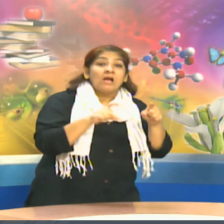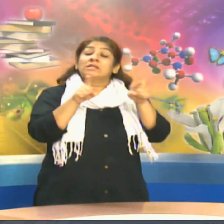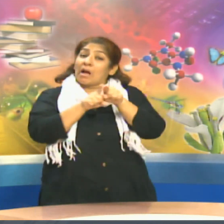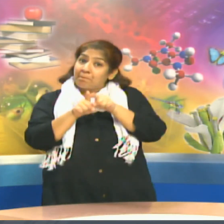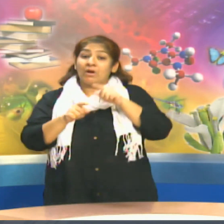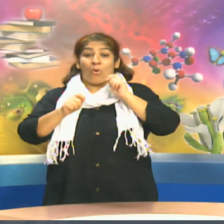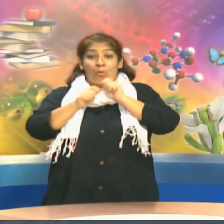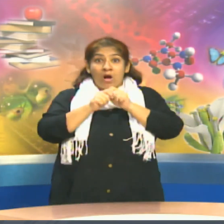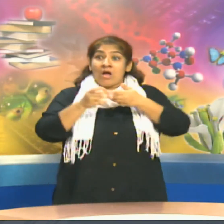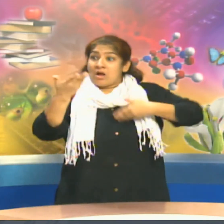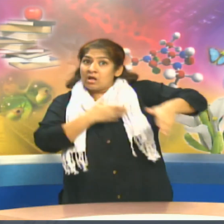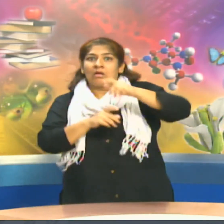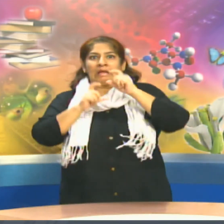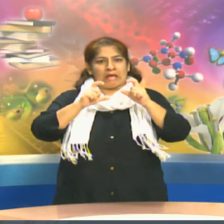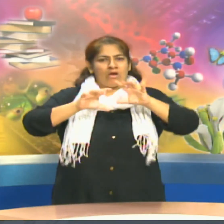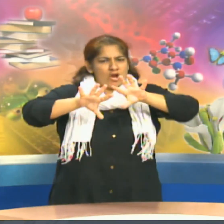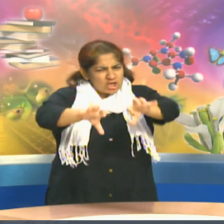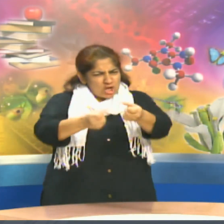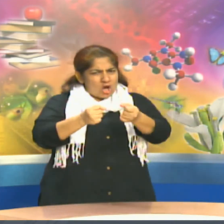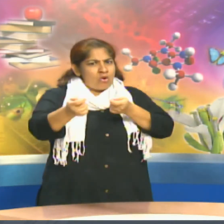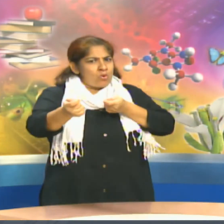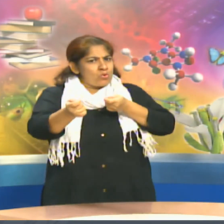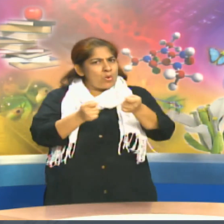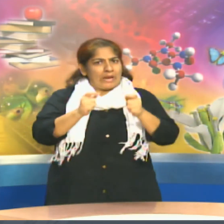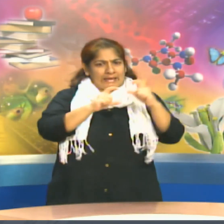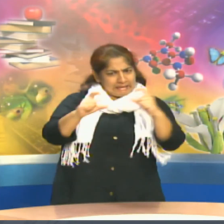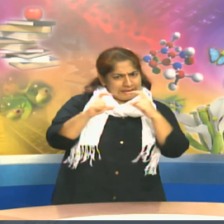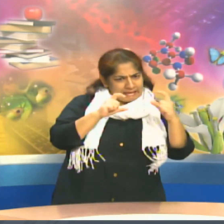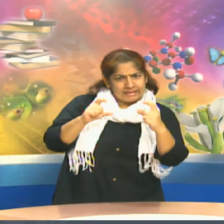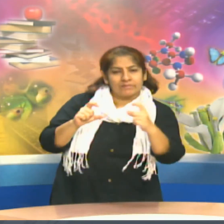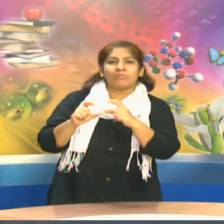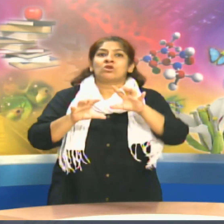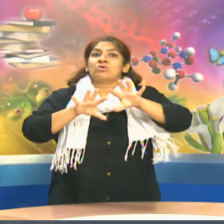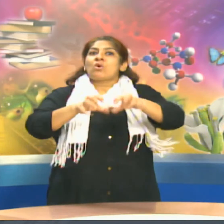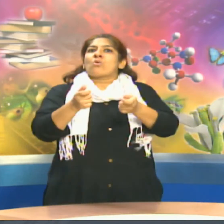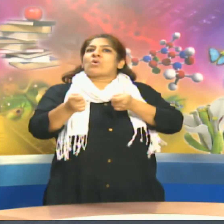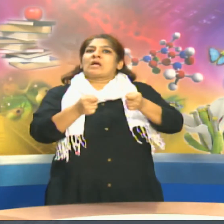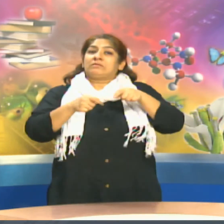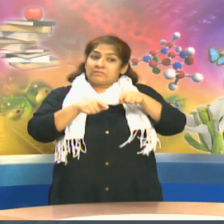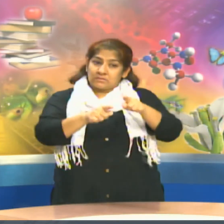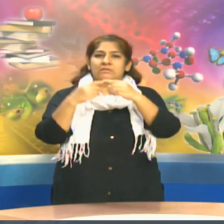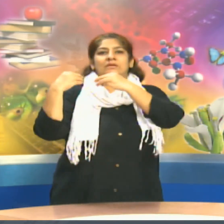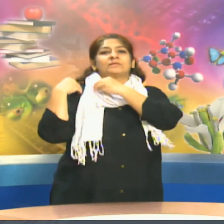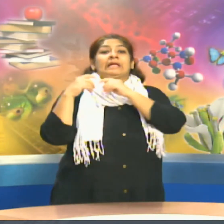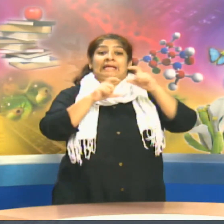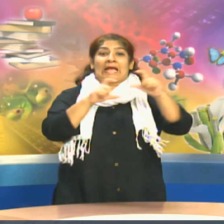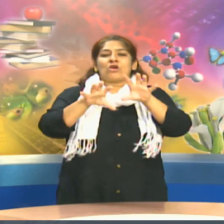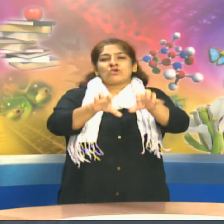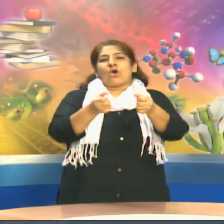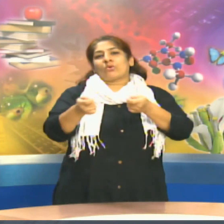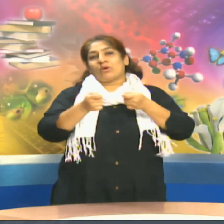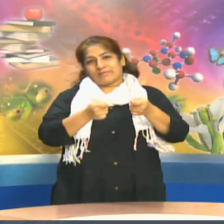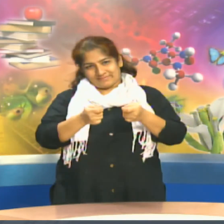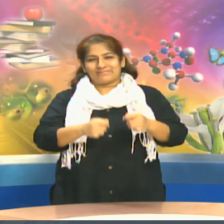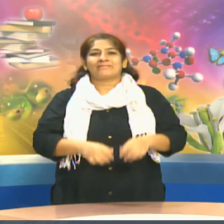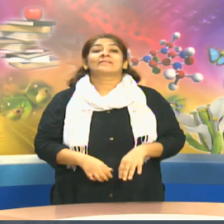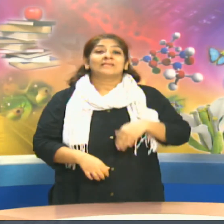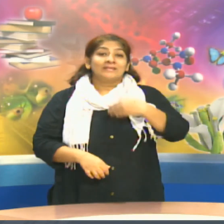untidying the clothes, and then how will anybody will control the child. So, it is